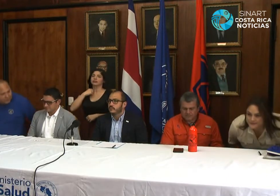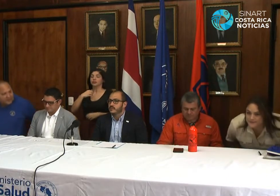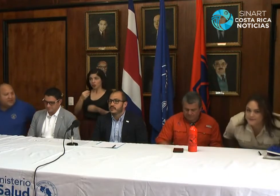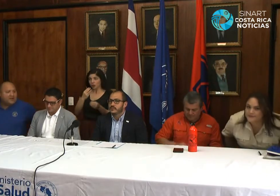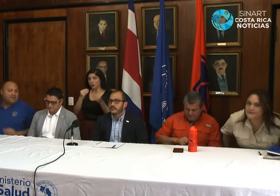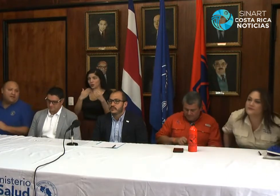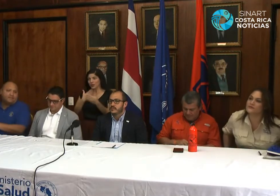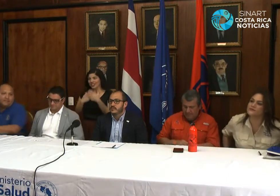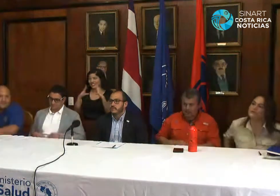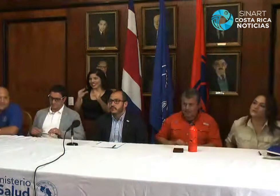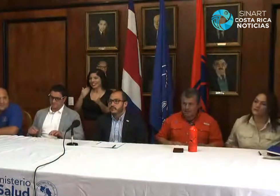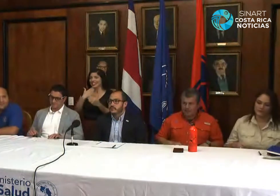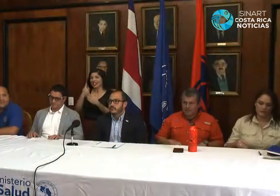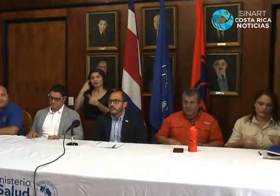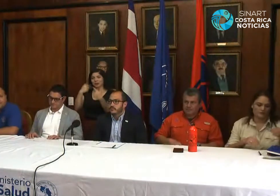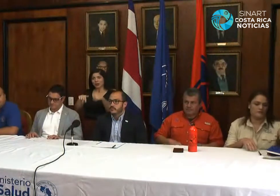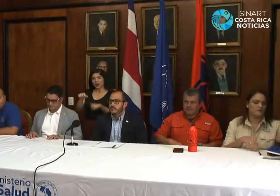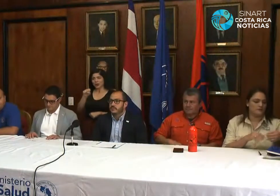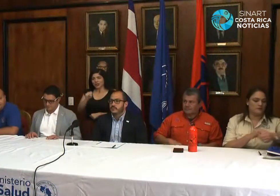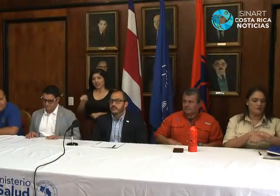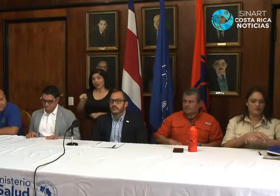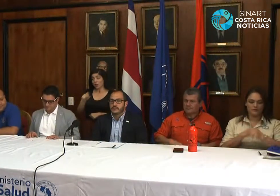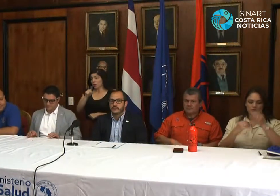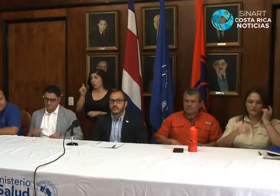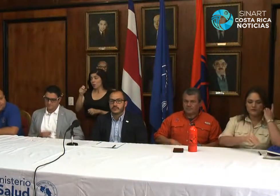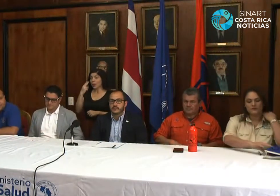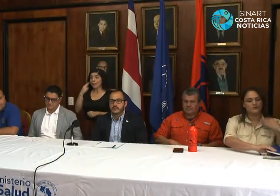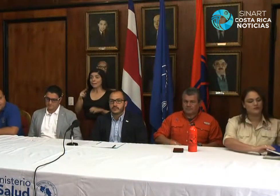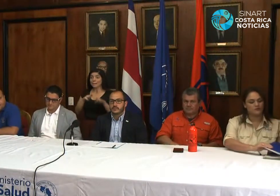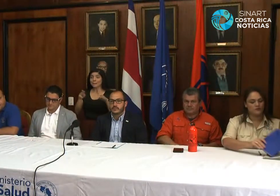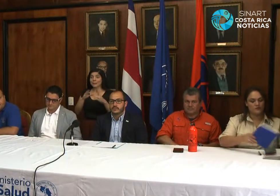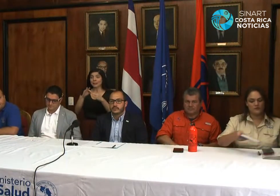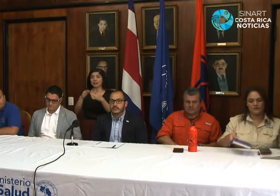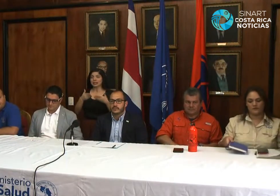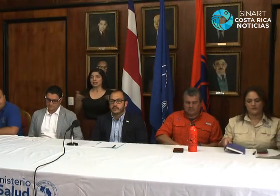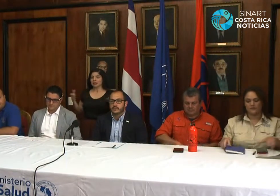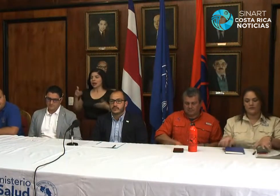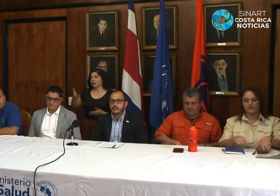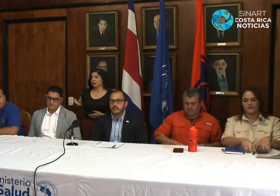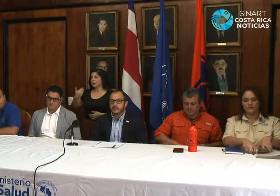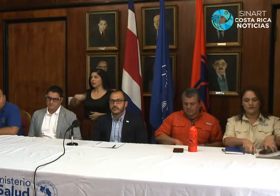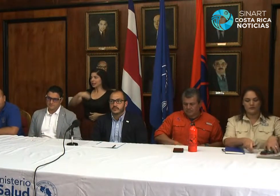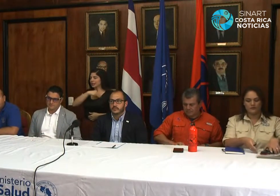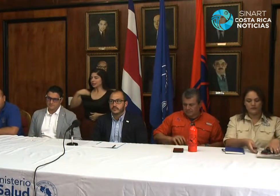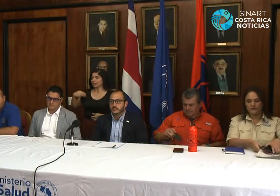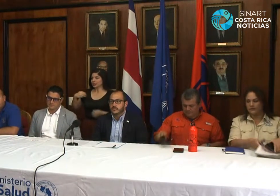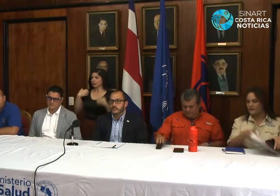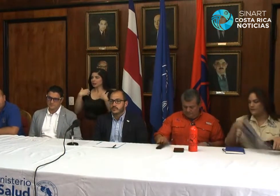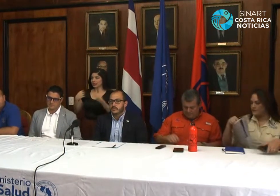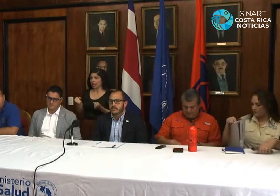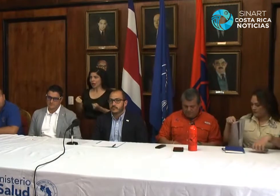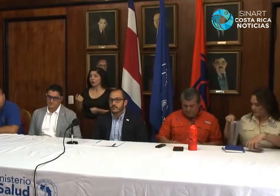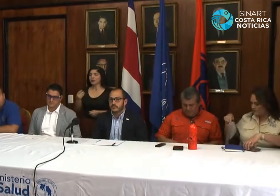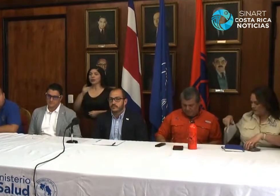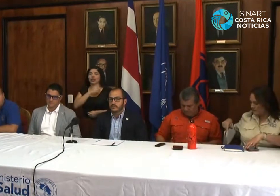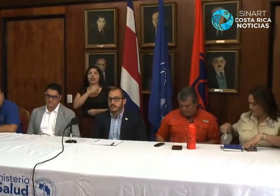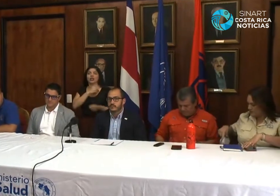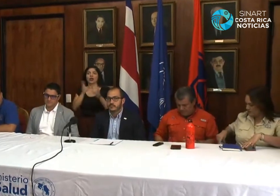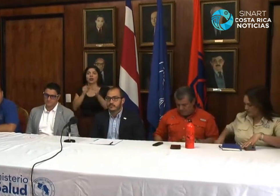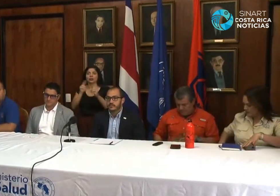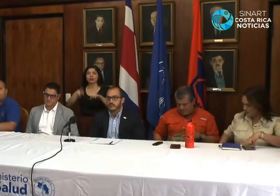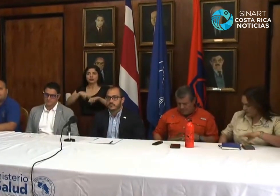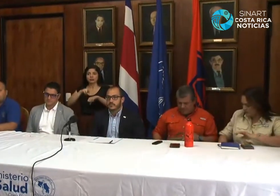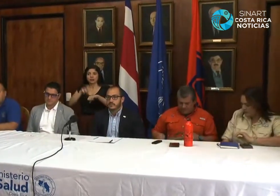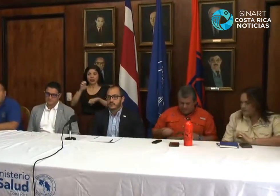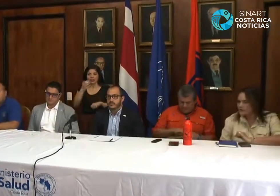gracias por asistir al llamado hoy sábado. Como pueden observar, en mesa principal tenemos al ministro de Salud, al director de la Comisión Nacional de Emergencias.